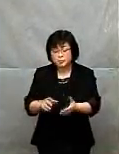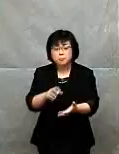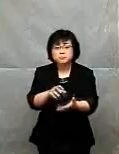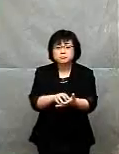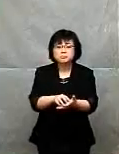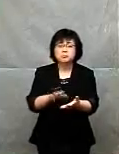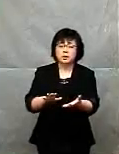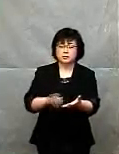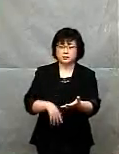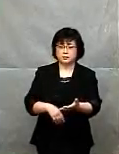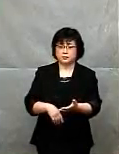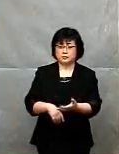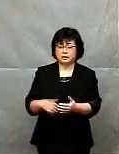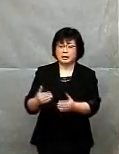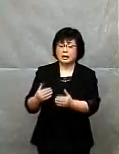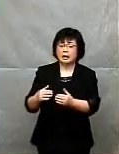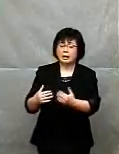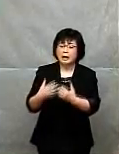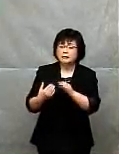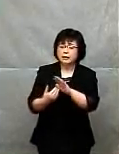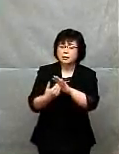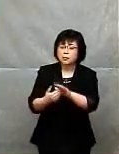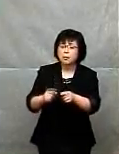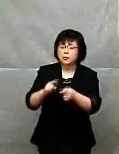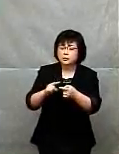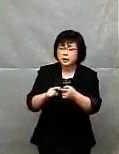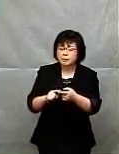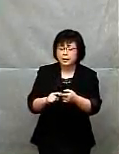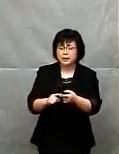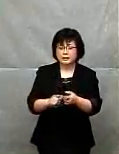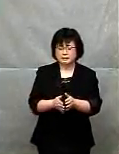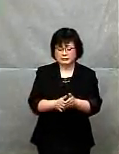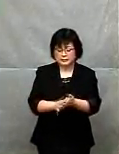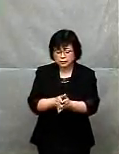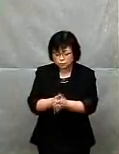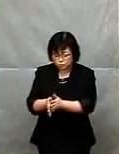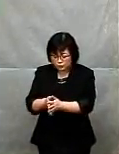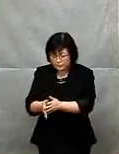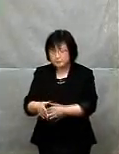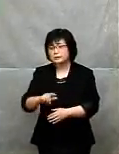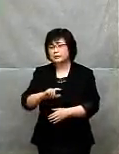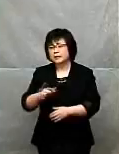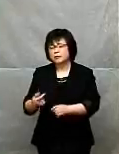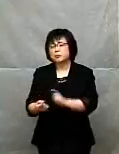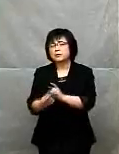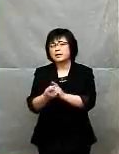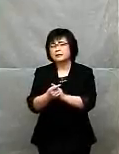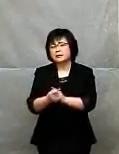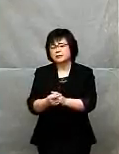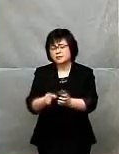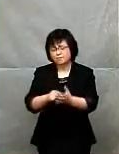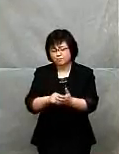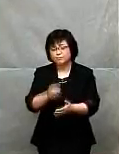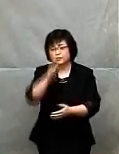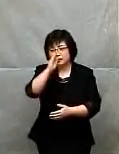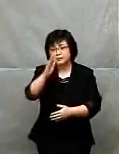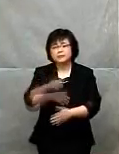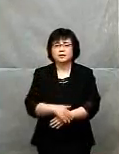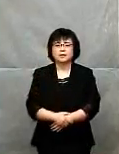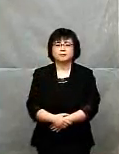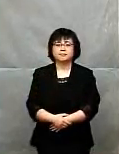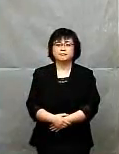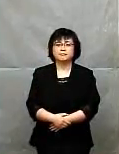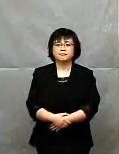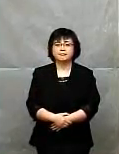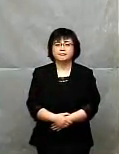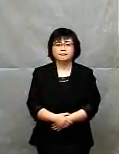が、感染予防のため引き続きこまめな手洗いなどの対策を徹底していただきたいと思